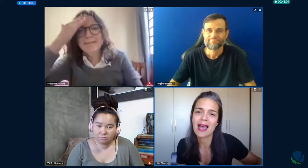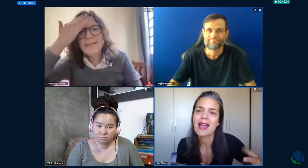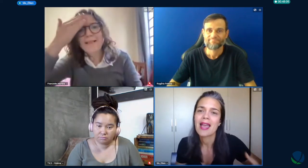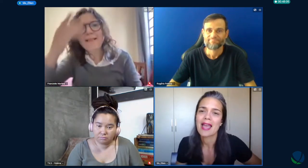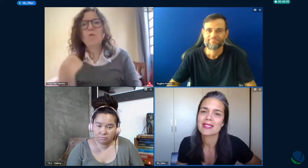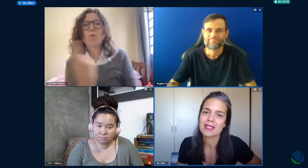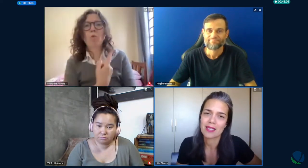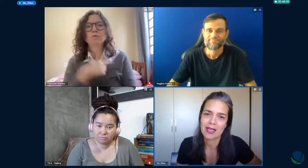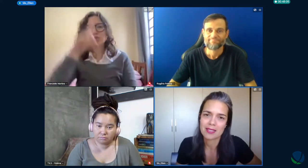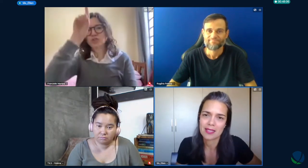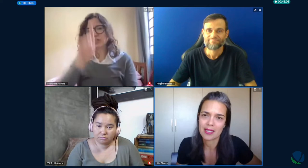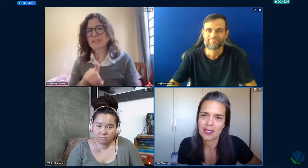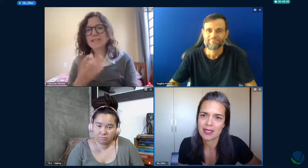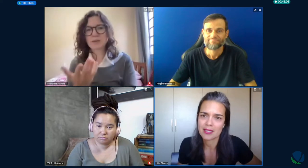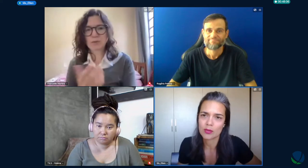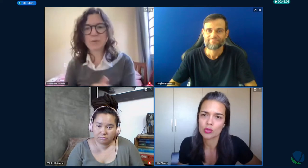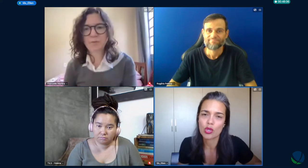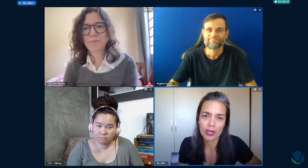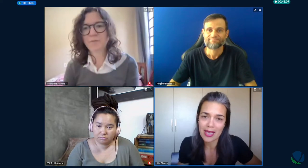conquistar